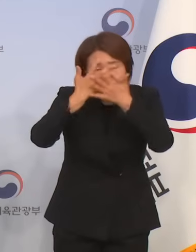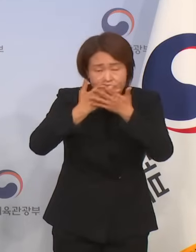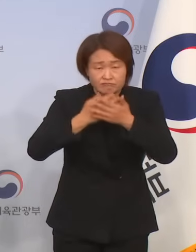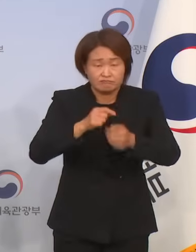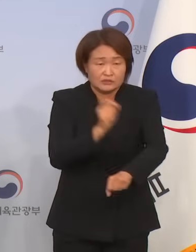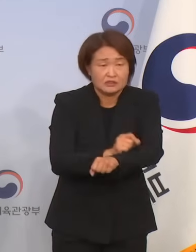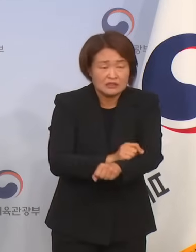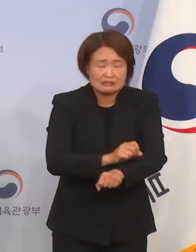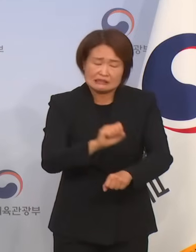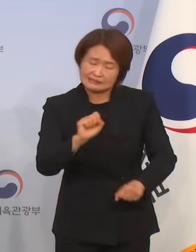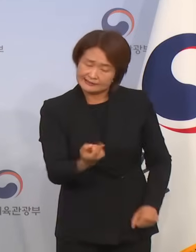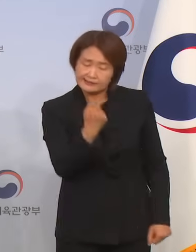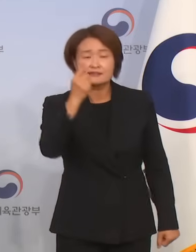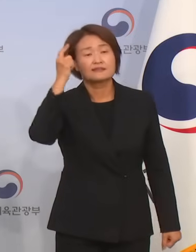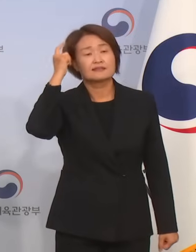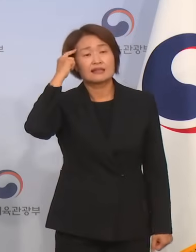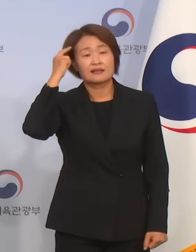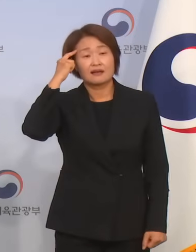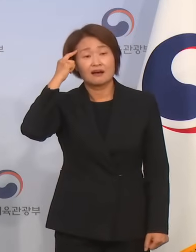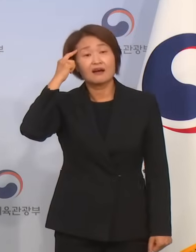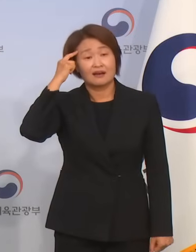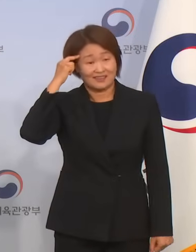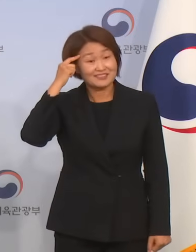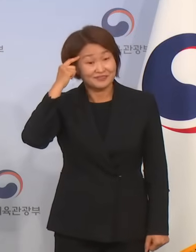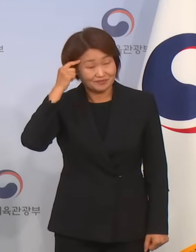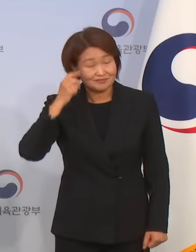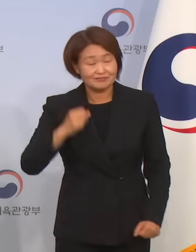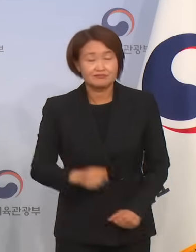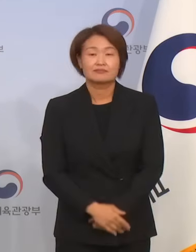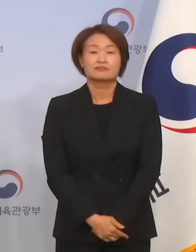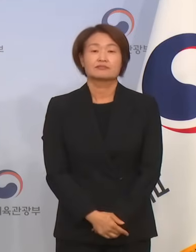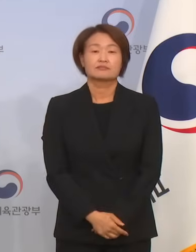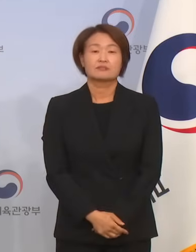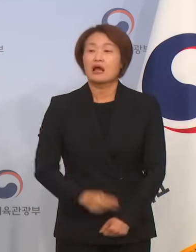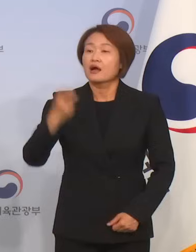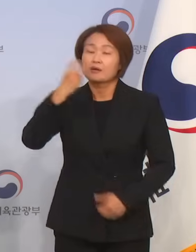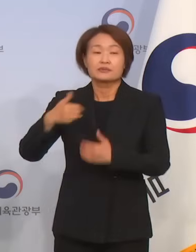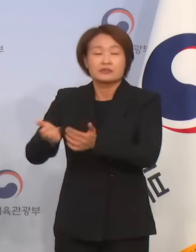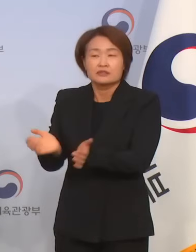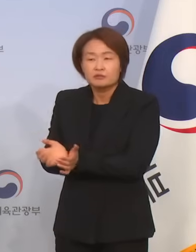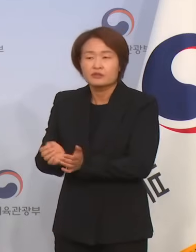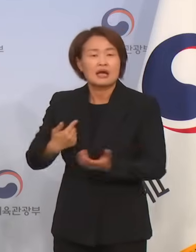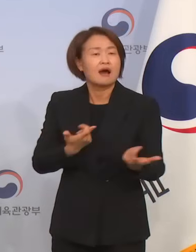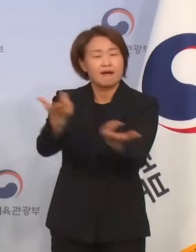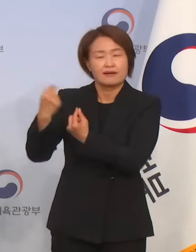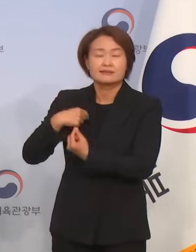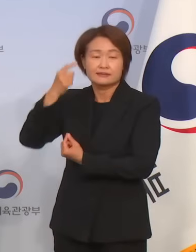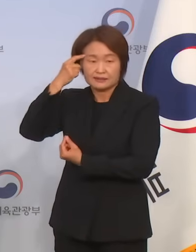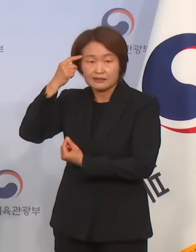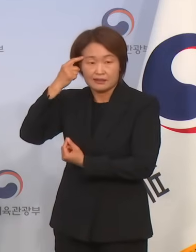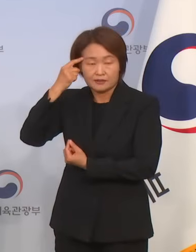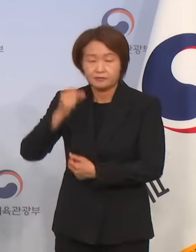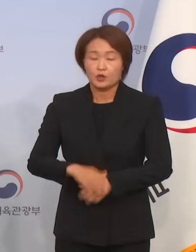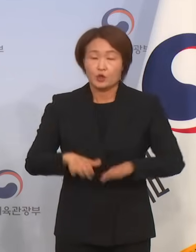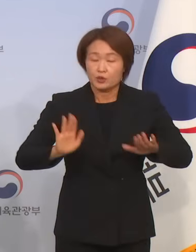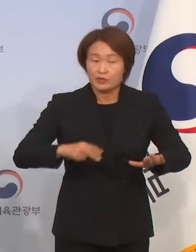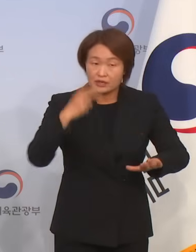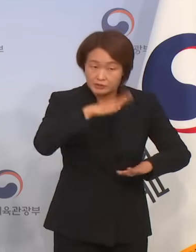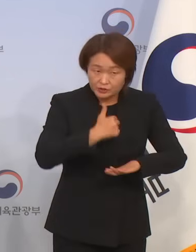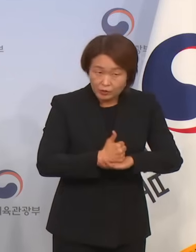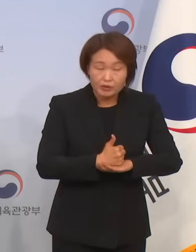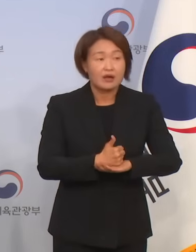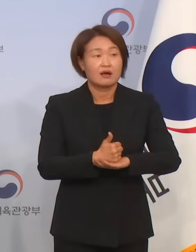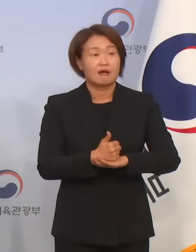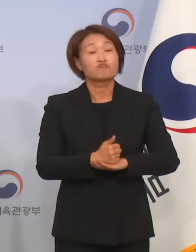행정의 원인이 아닌가라고 저 스스로 진단해 봤습니다. 우리 감사팀에서도 다 그렇게 생각하고 있고 그래서 이번 감사